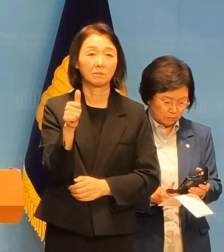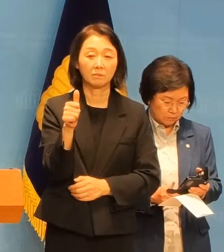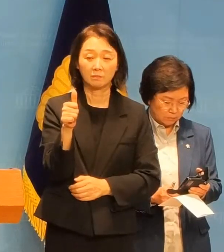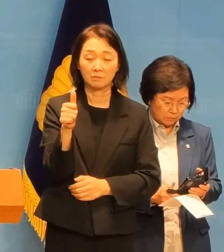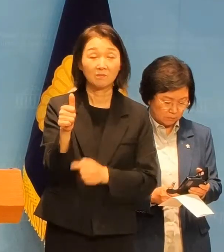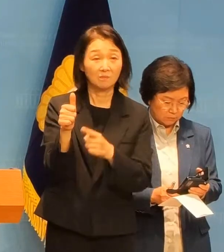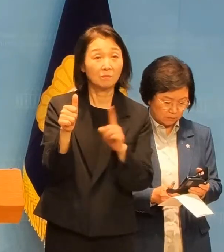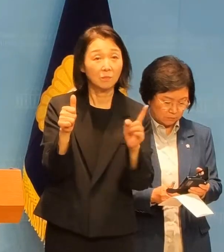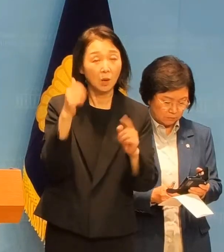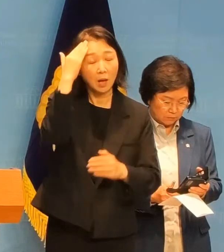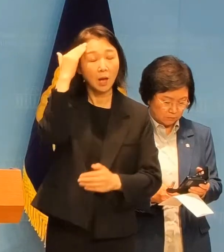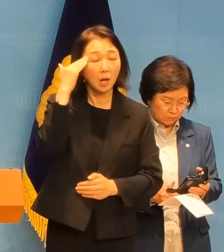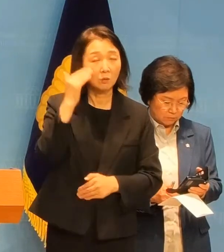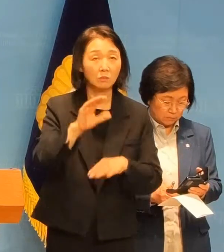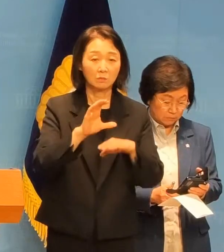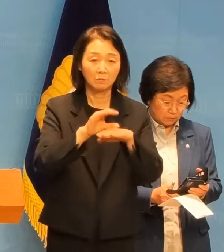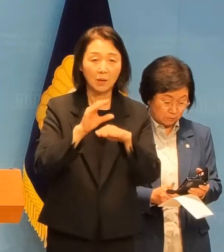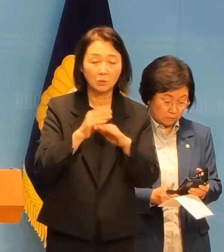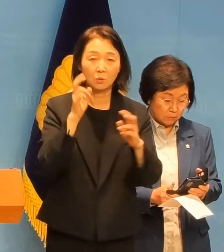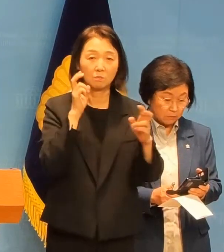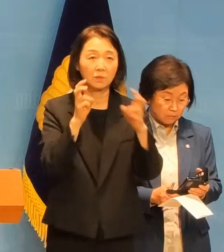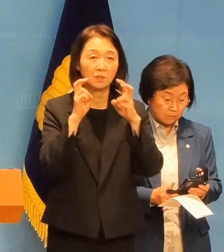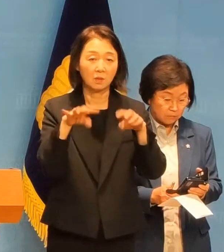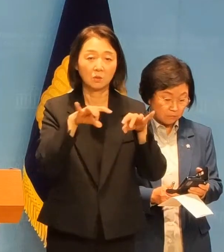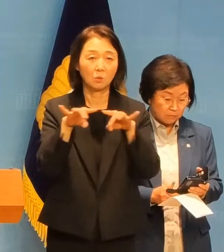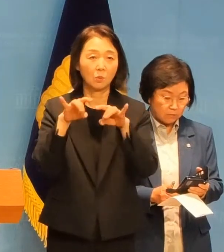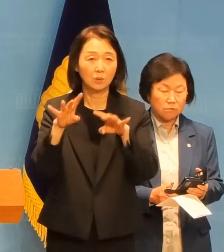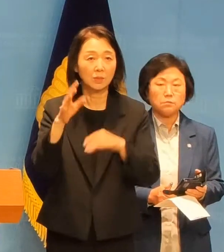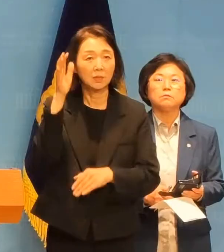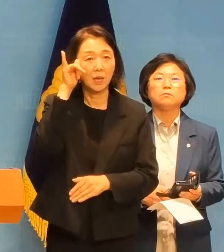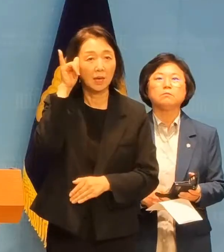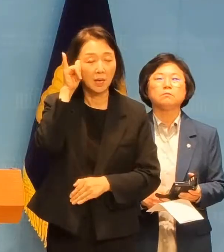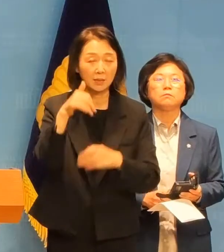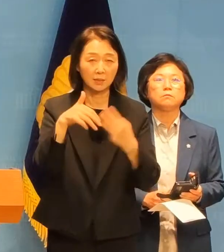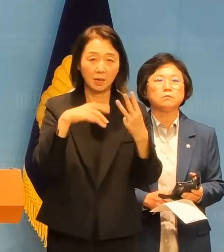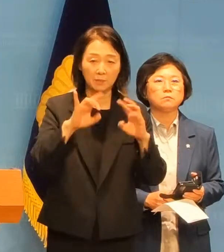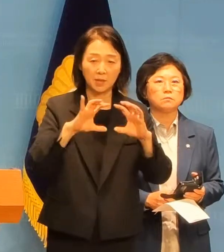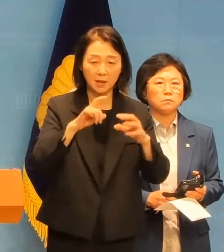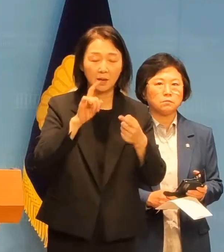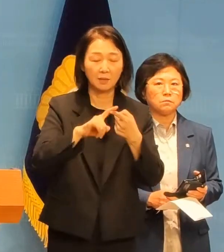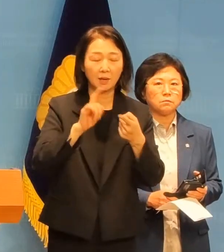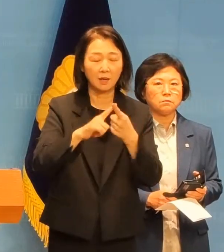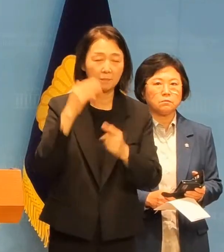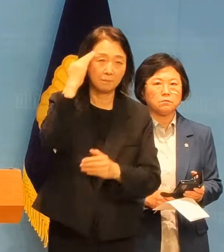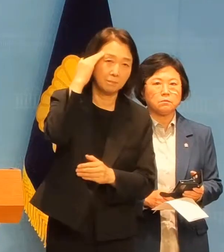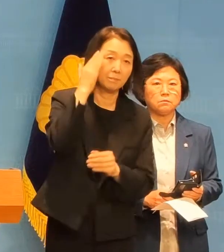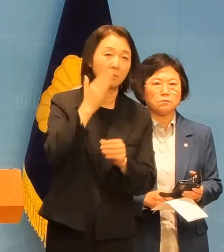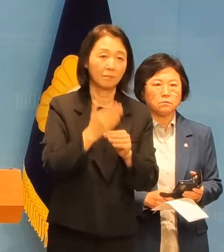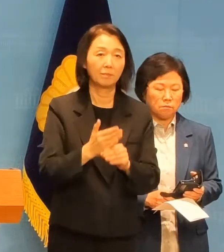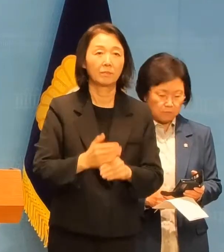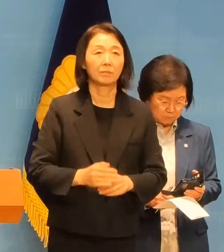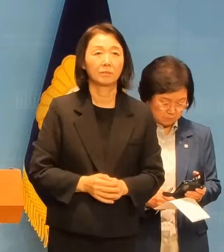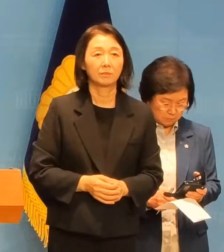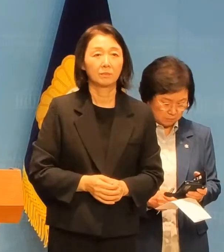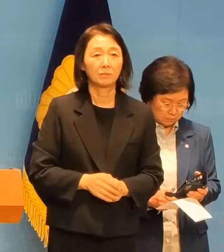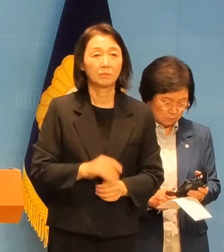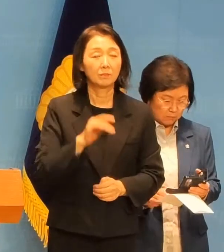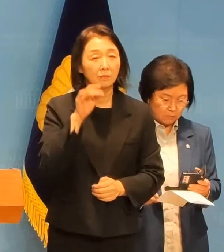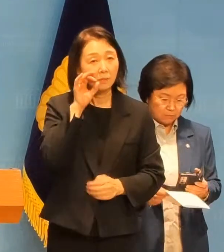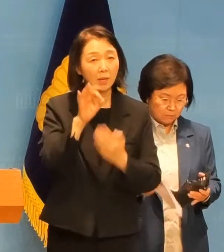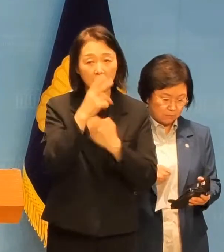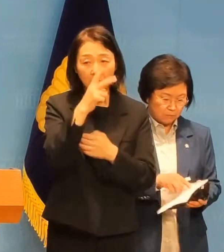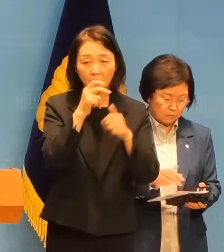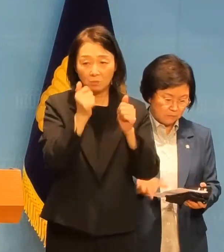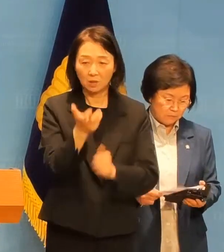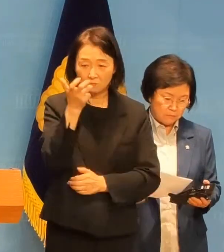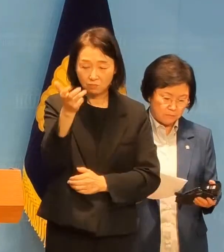자체는 우리나라 방송 미디어와 통신, AI 3대 강국의 걸림돌이 되고 있습니다. 만약 검찰